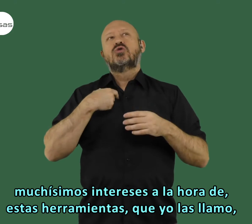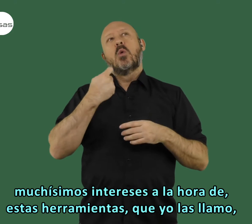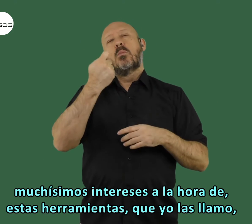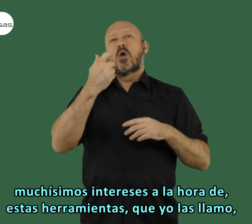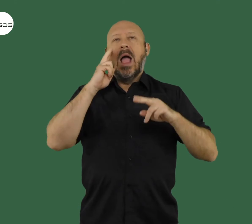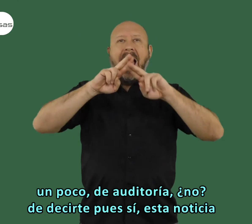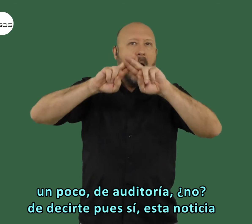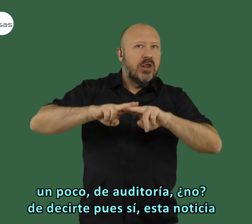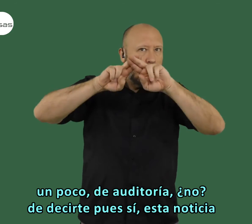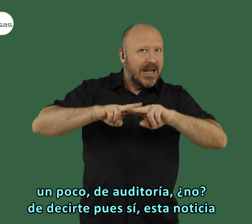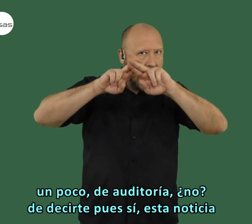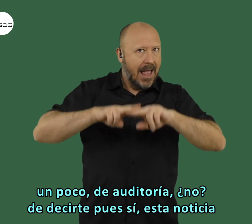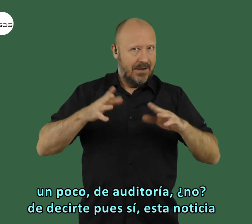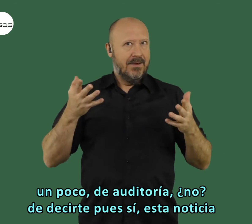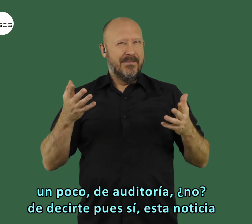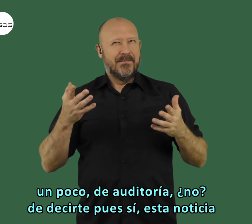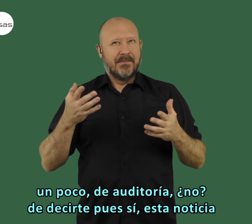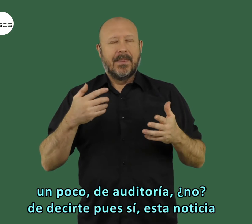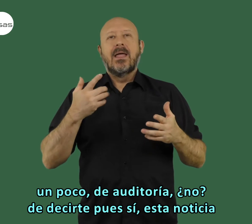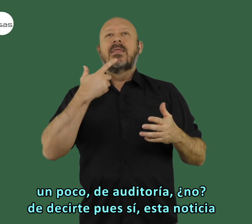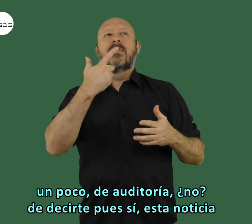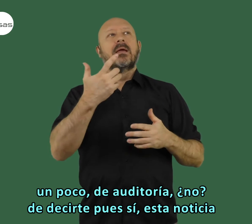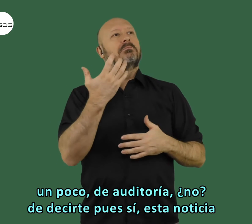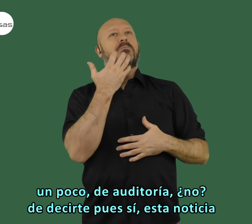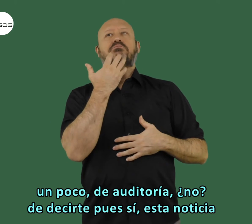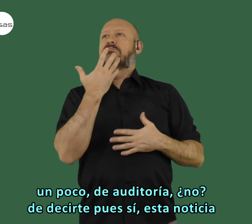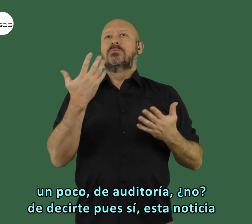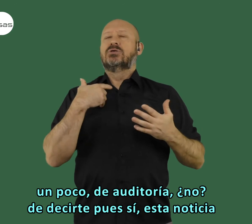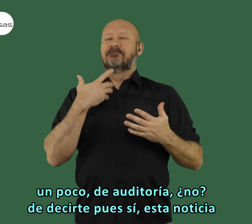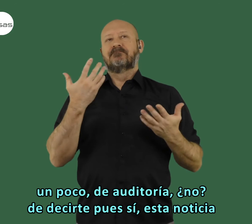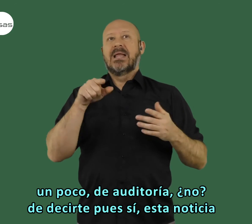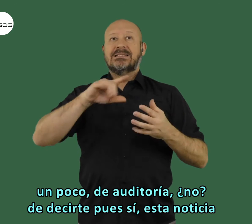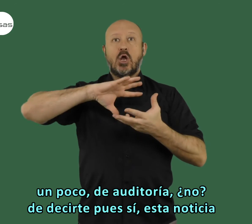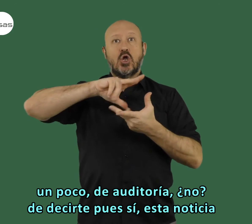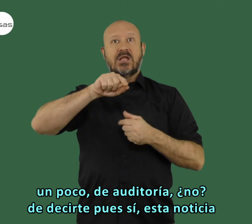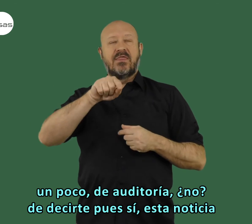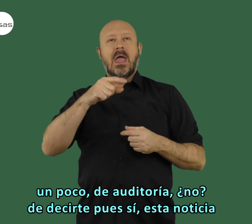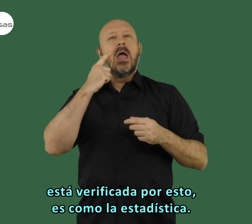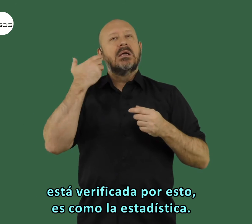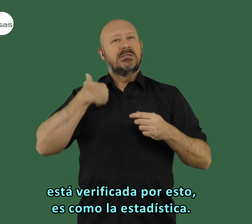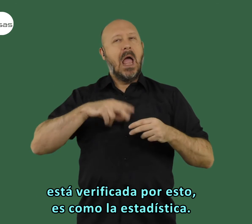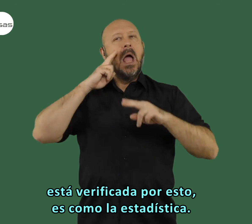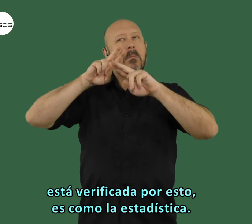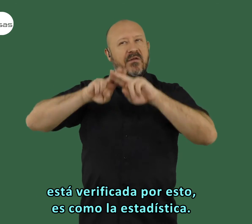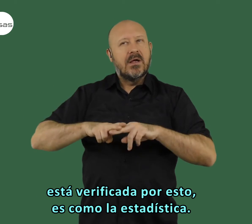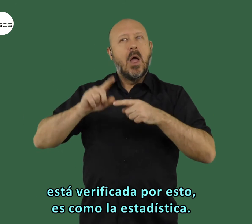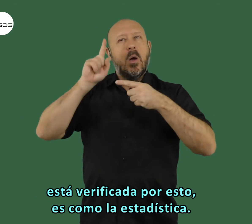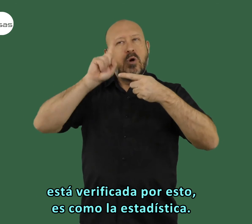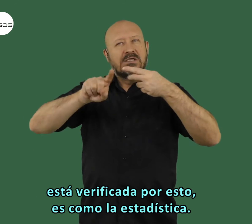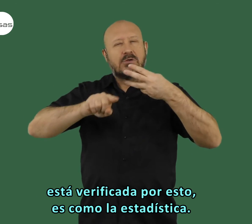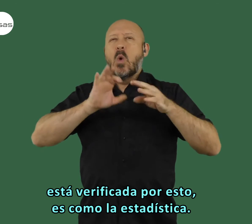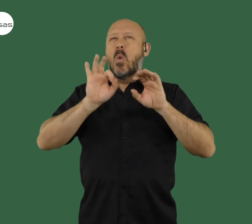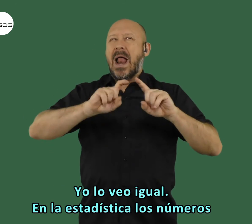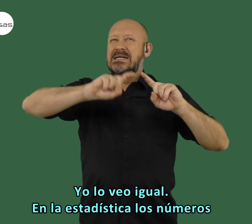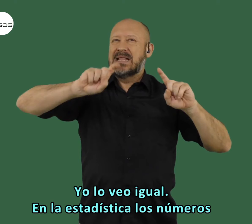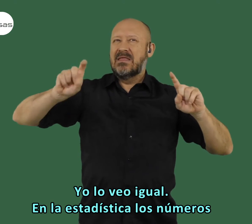que yo las llamo un poco de auditoría, ¿no? De decirte, pues sí, esta noticia está verificada por esto. Esto es